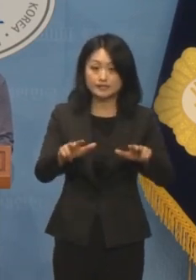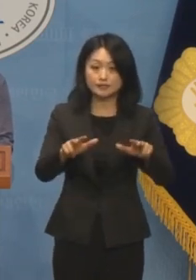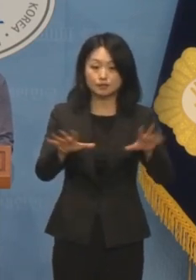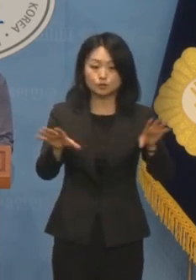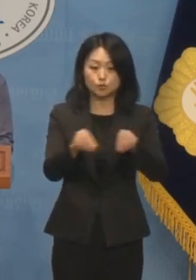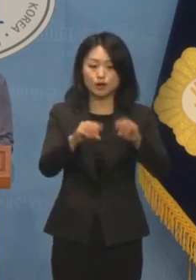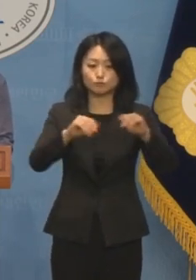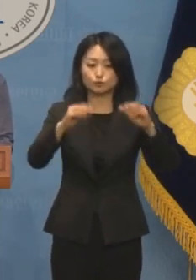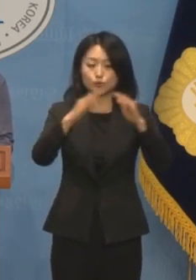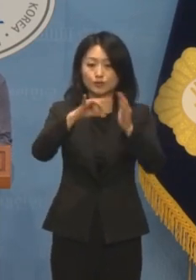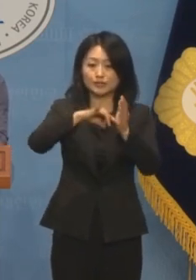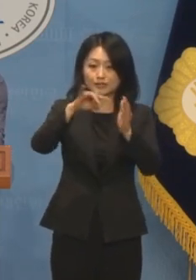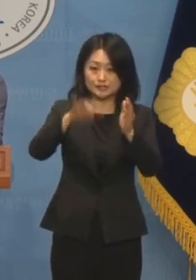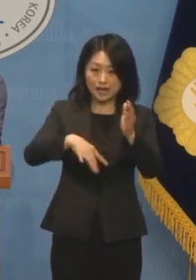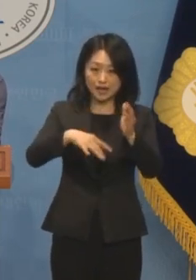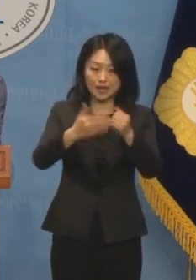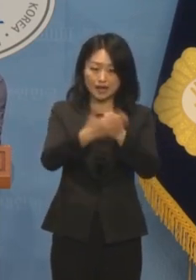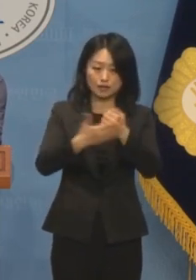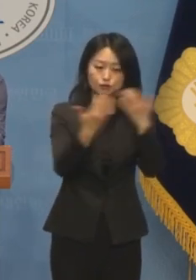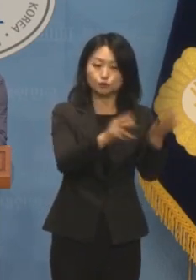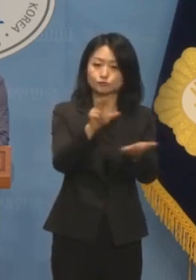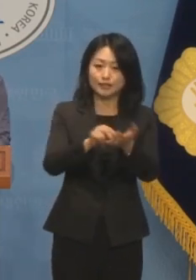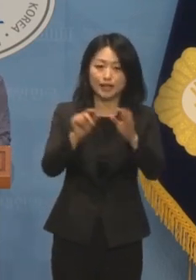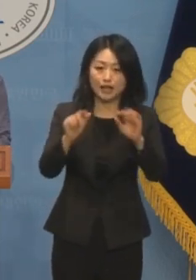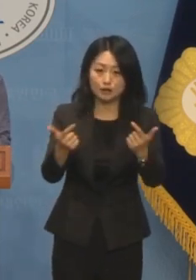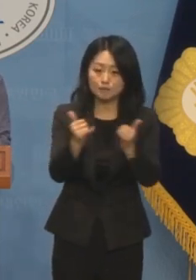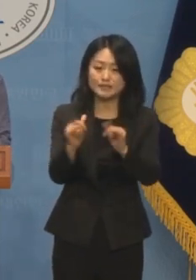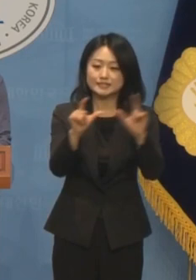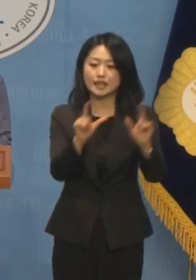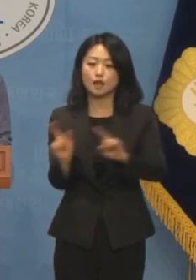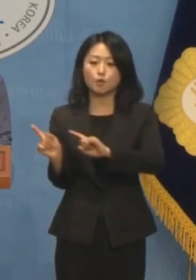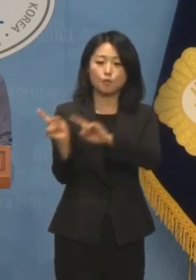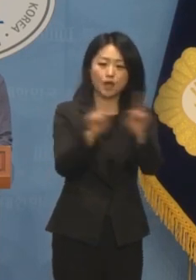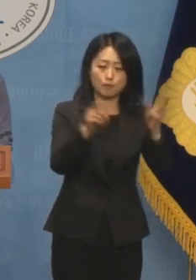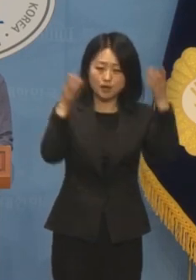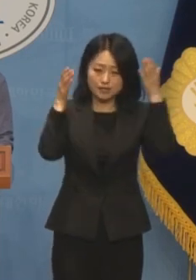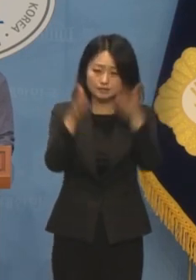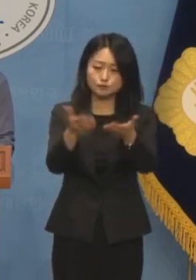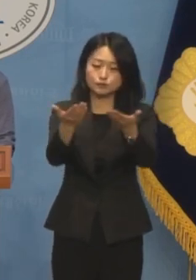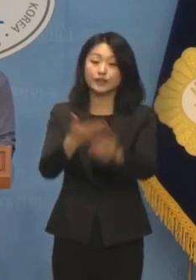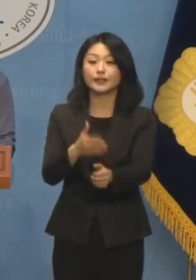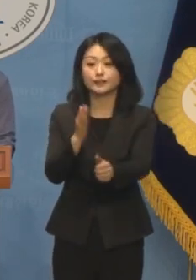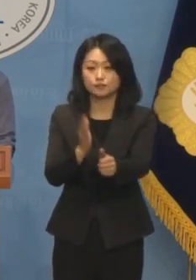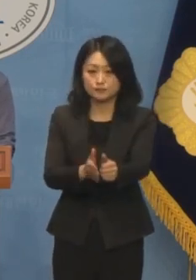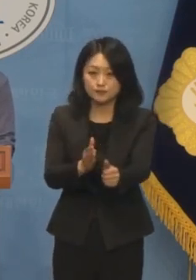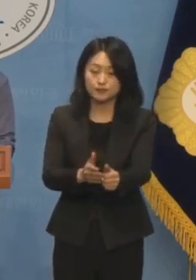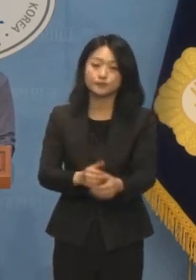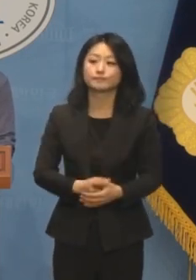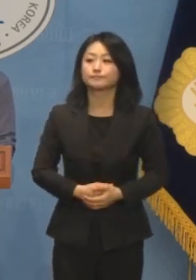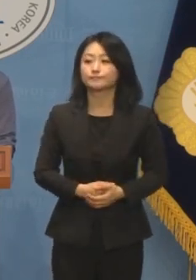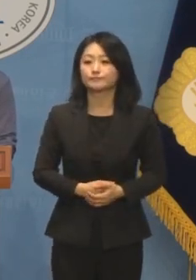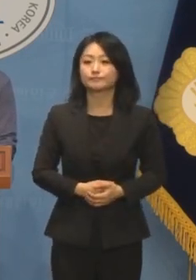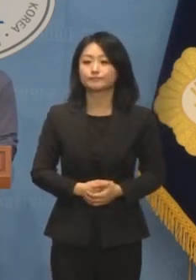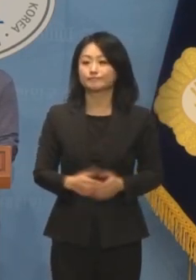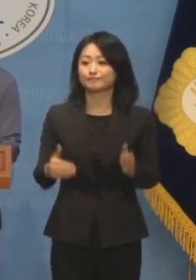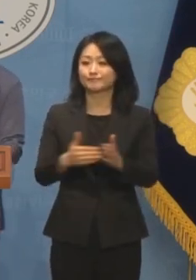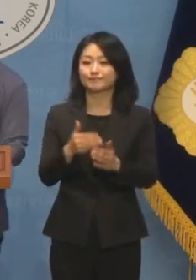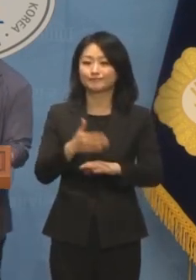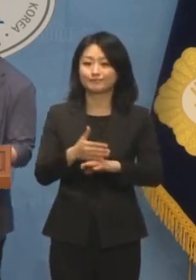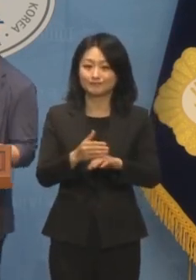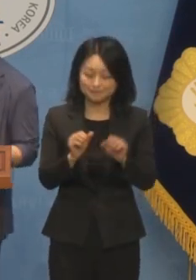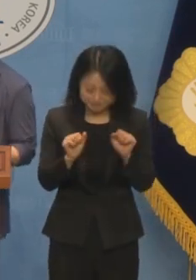흔들 때가 아니라 민생 회복에 온 힘을 다하여 집중해야 할 때입니다. 이상입니다.